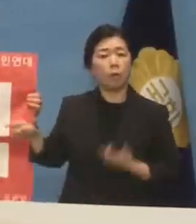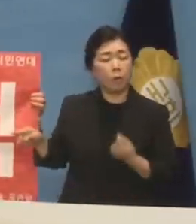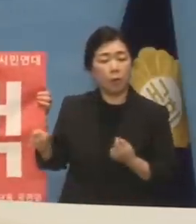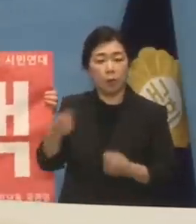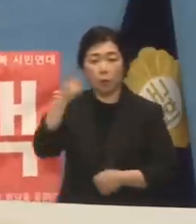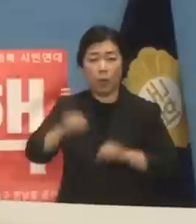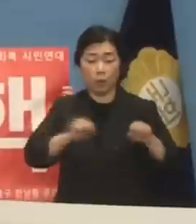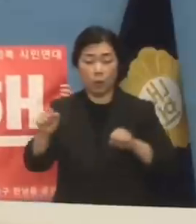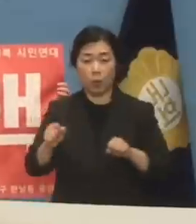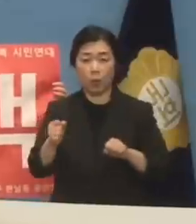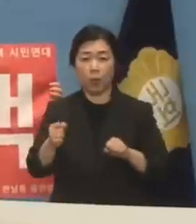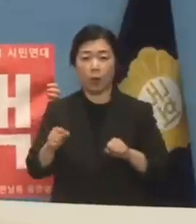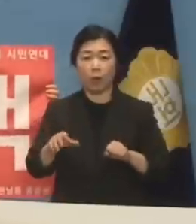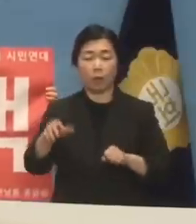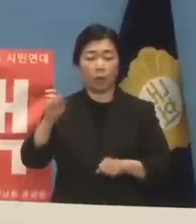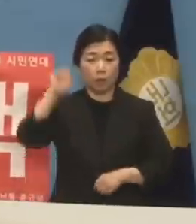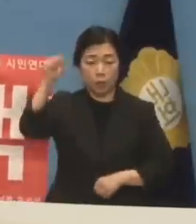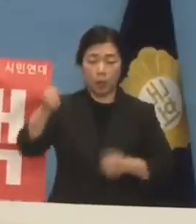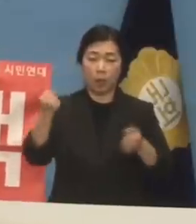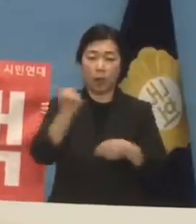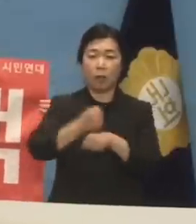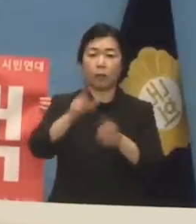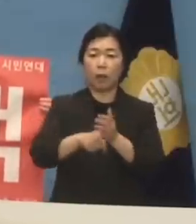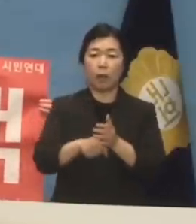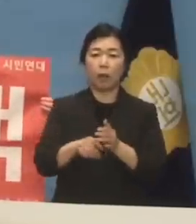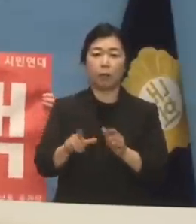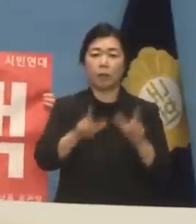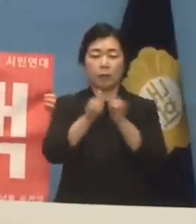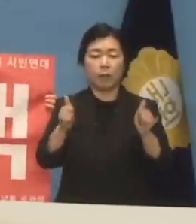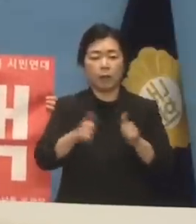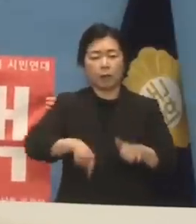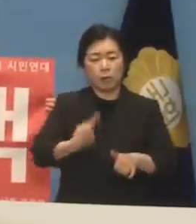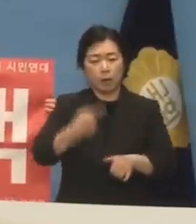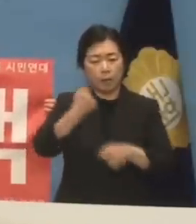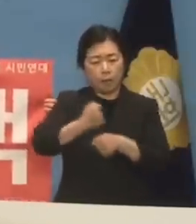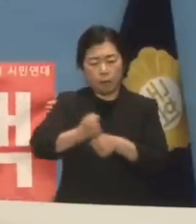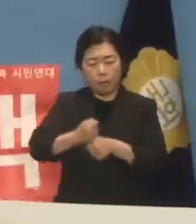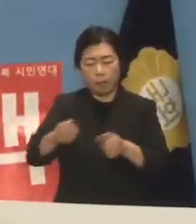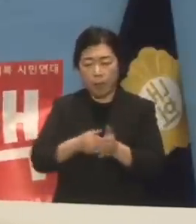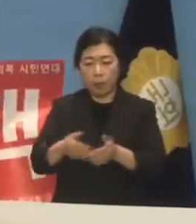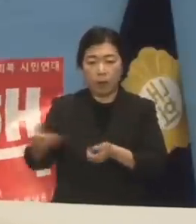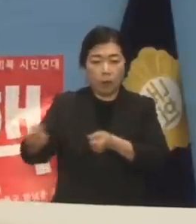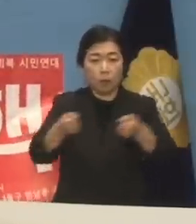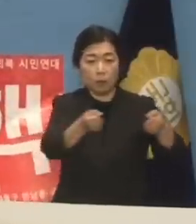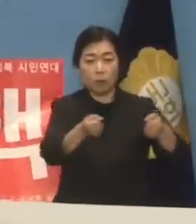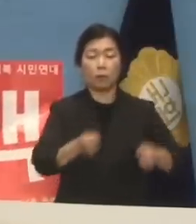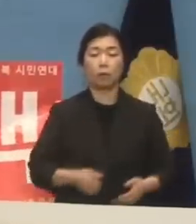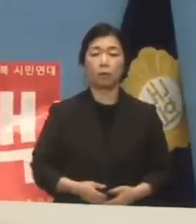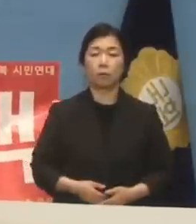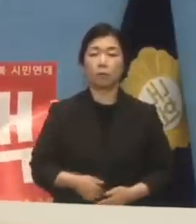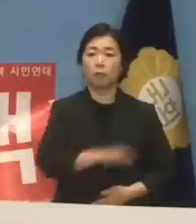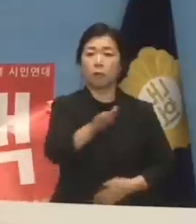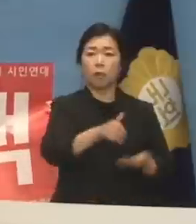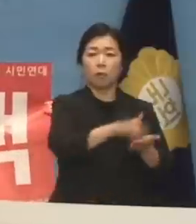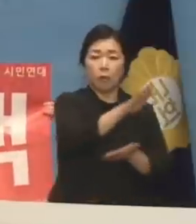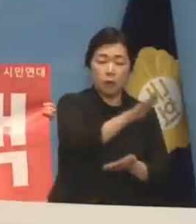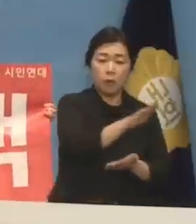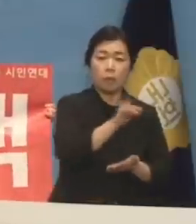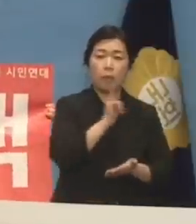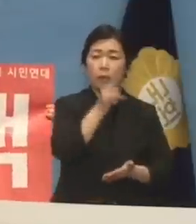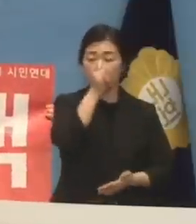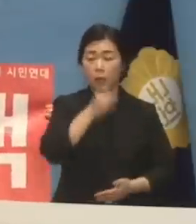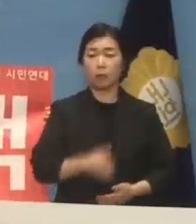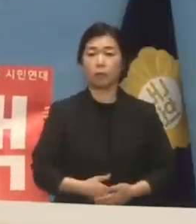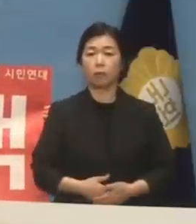이건 촛불행동, 촛불집회에서 시민들이 자발적으로 만들어 온 것입니다. 저희는 퇴진 구호를 갖고 있습니다.